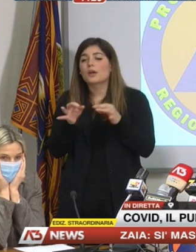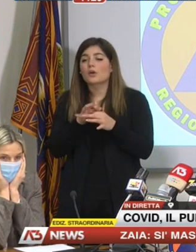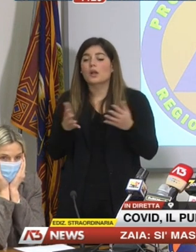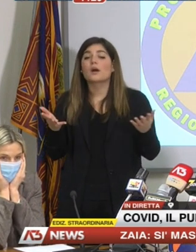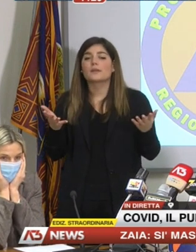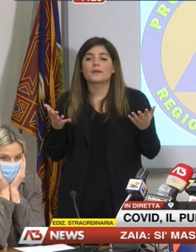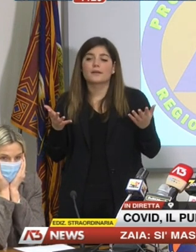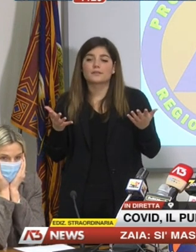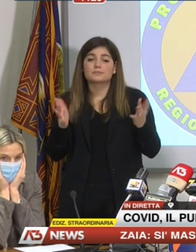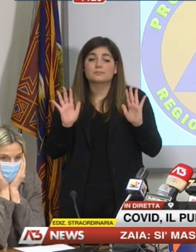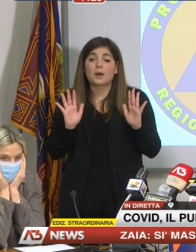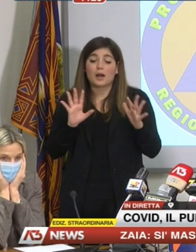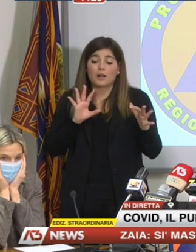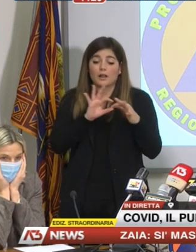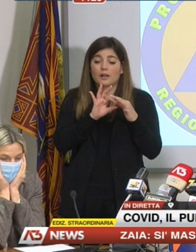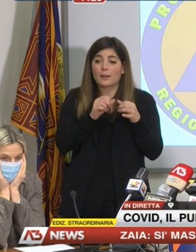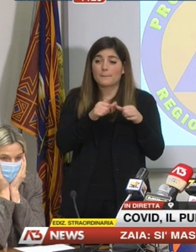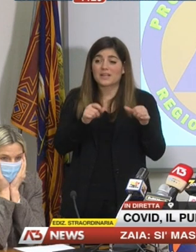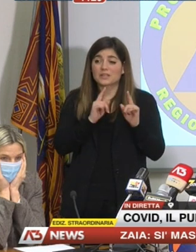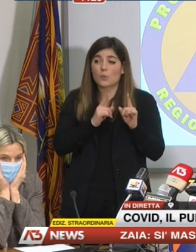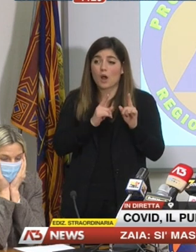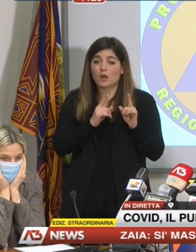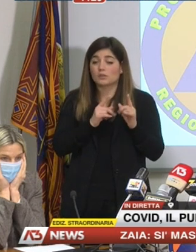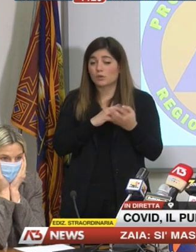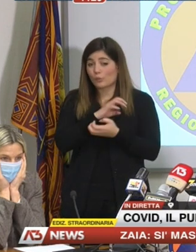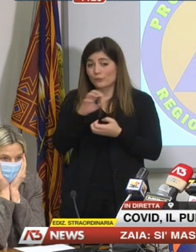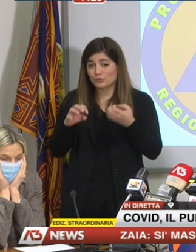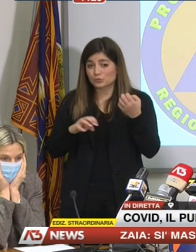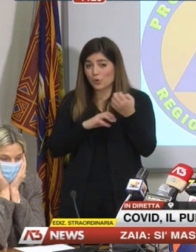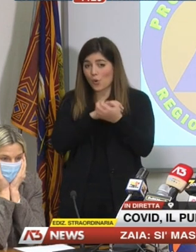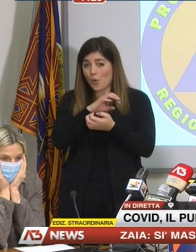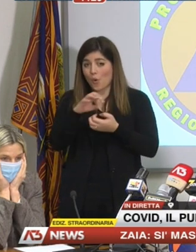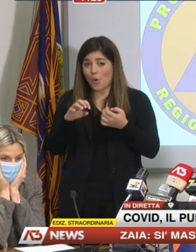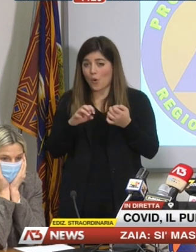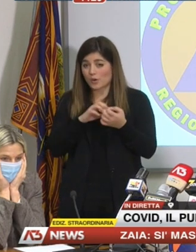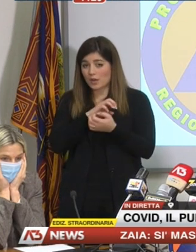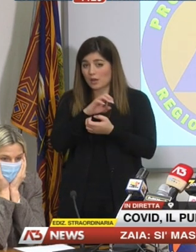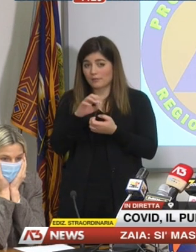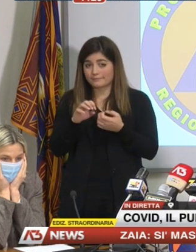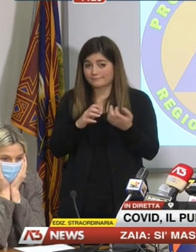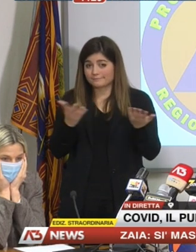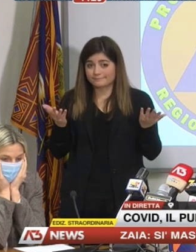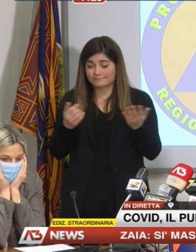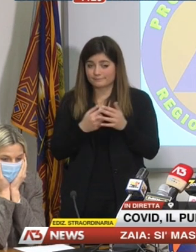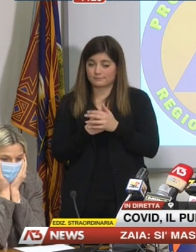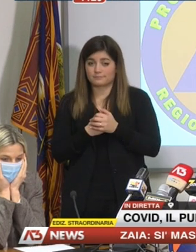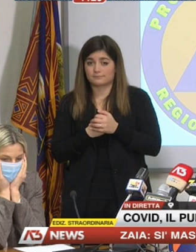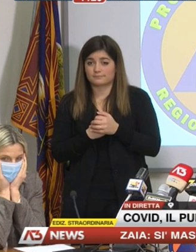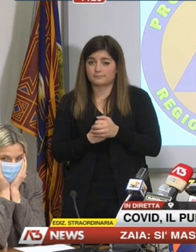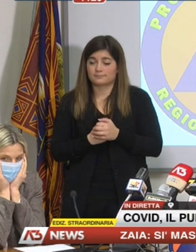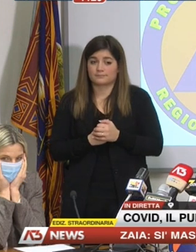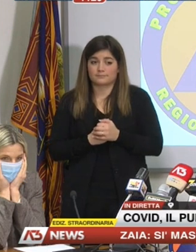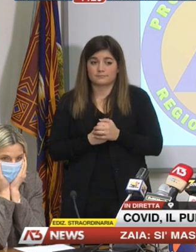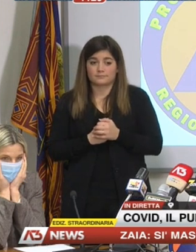E sulla base di cosa? È probabilmente una confusione che il legislatore ha mantenuto in piedi.